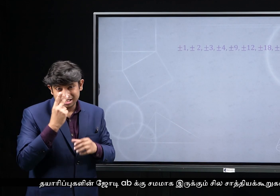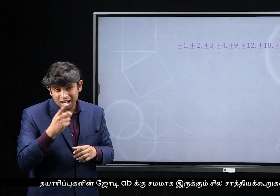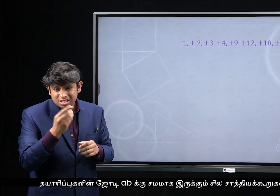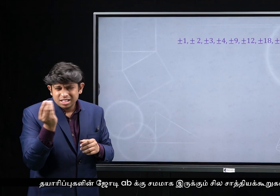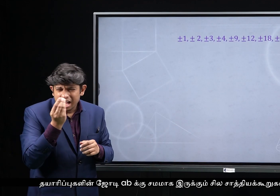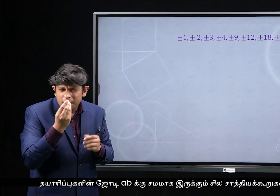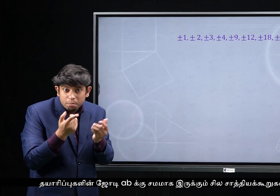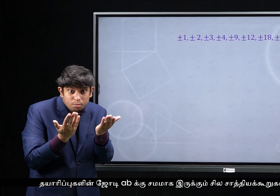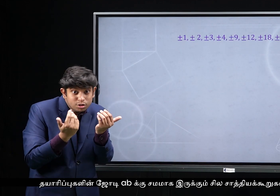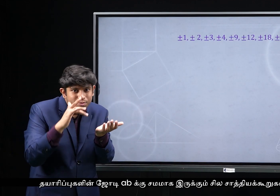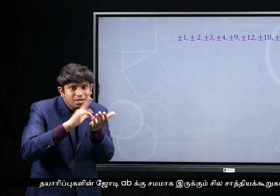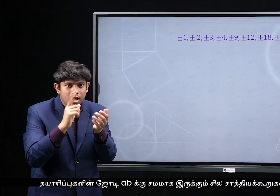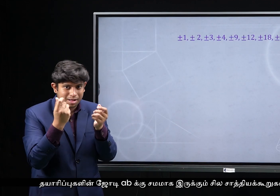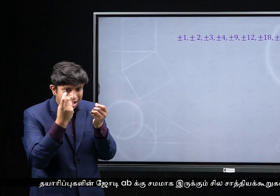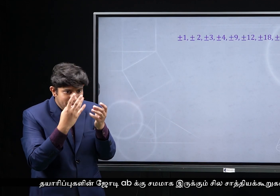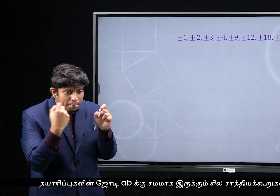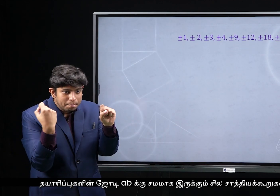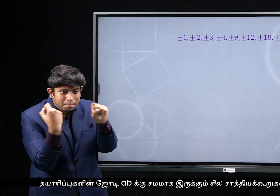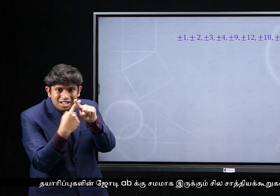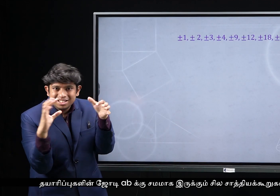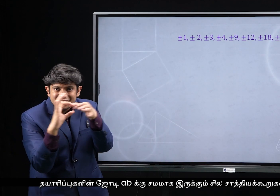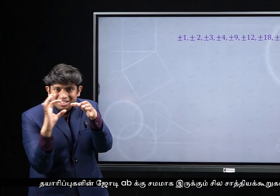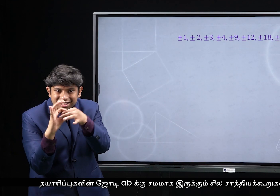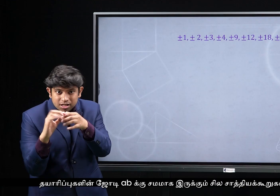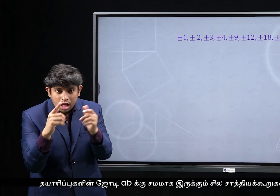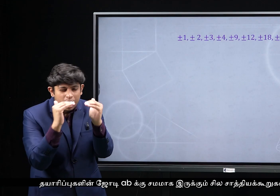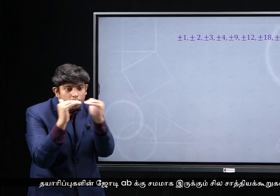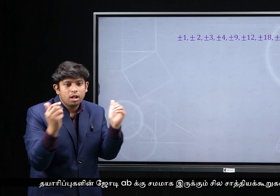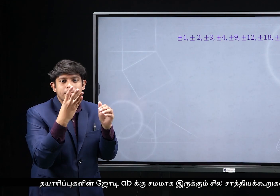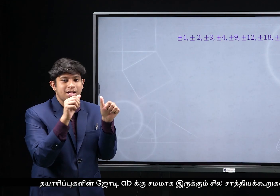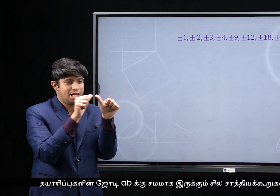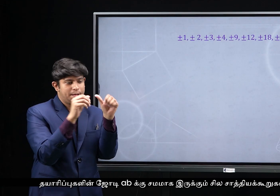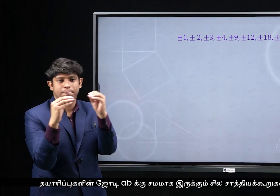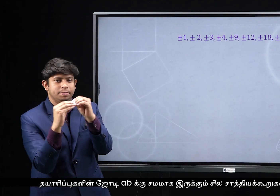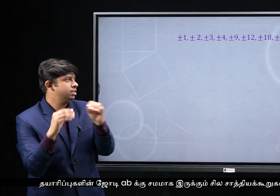தயாரிப்புகளின் ஜோடி ABக்கு சமமாக இருக்கும் சில சாத்தியக்கூறுகளை பார்ப்போம்.